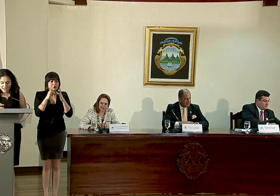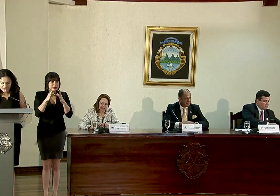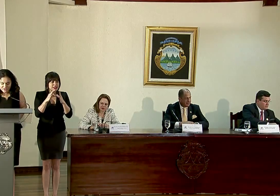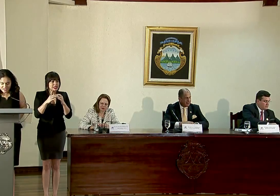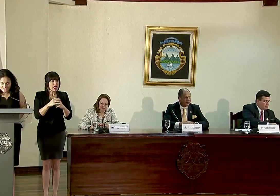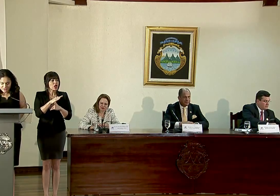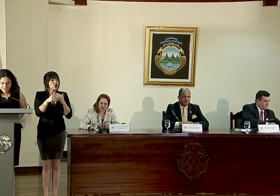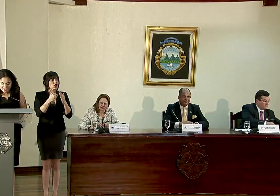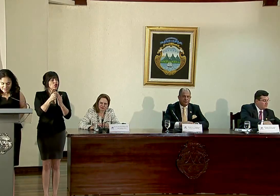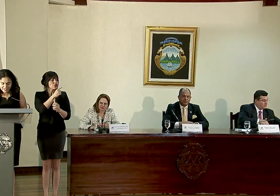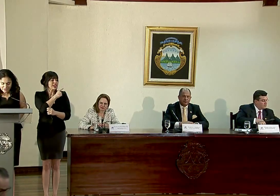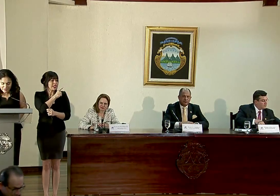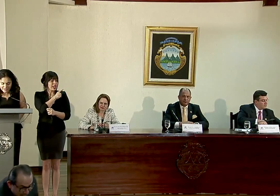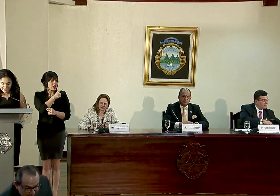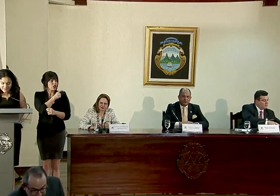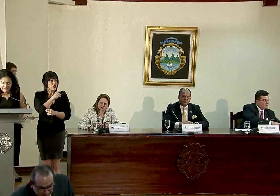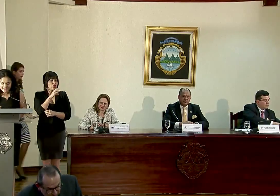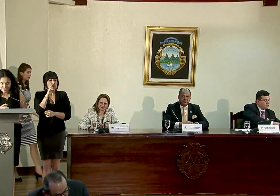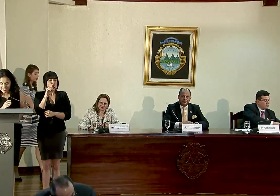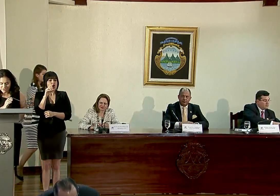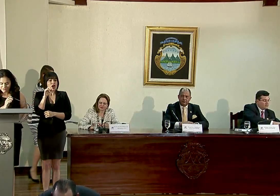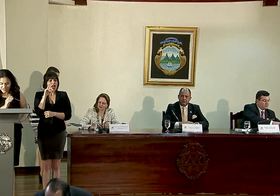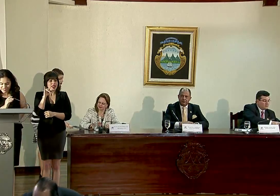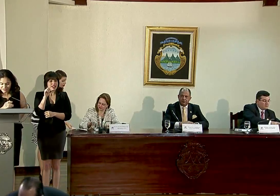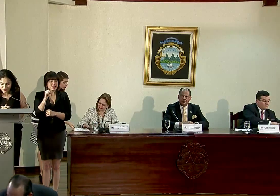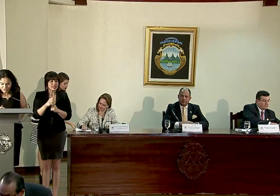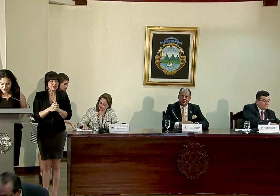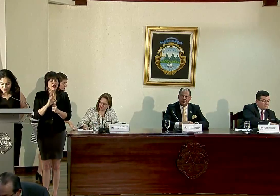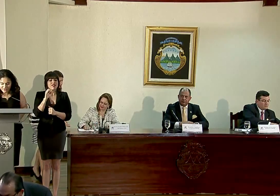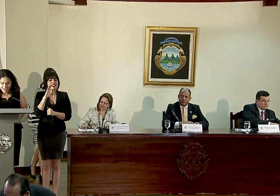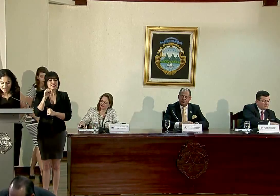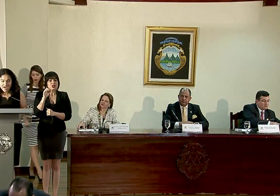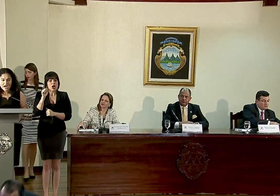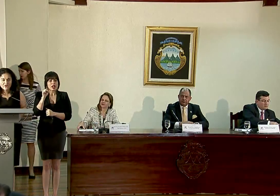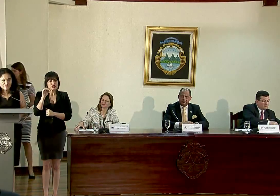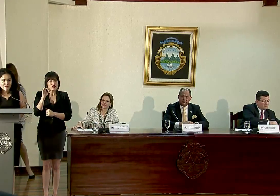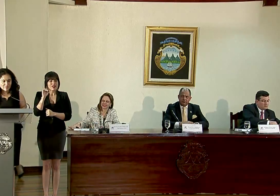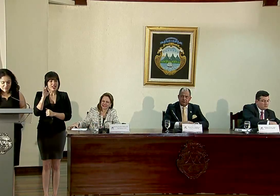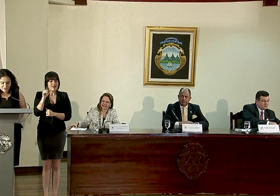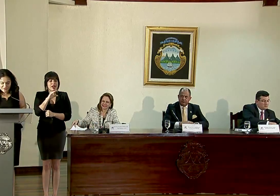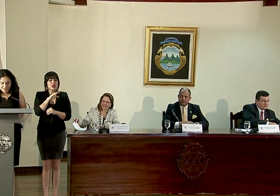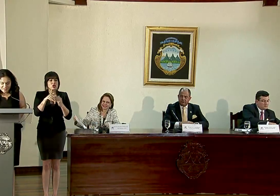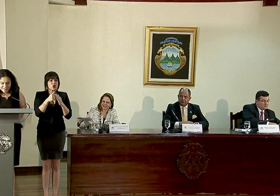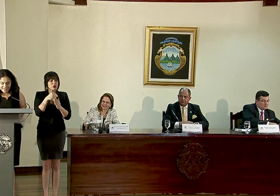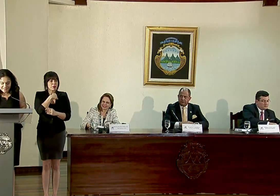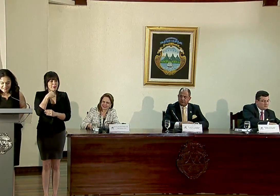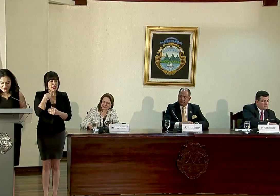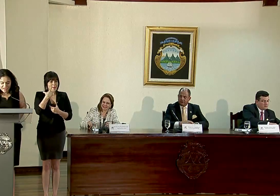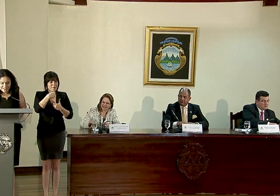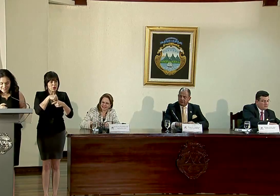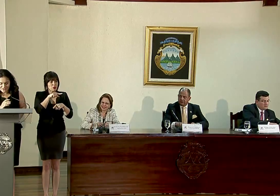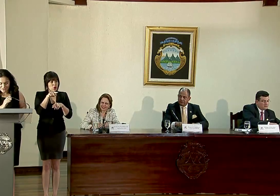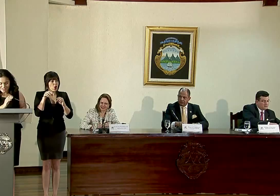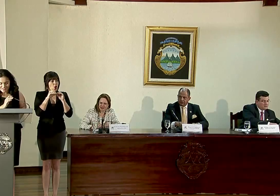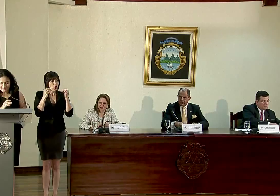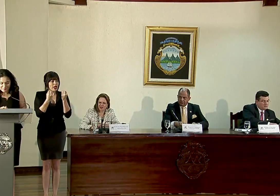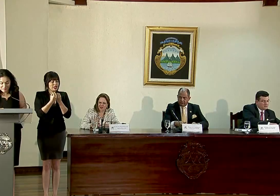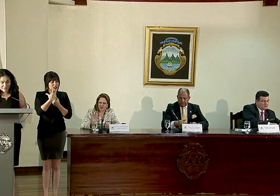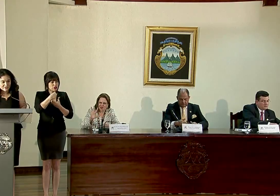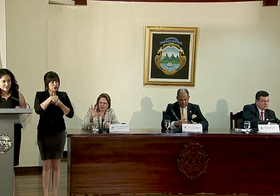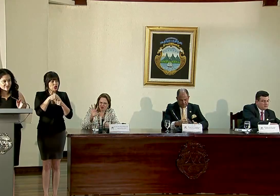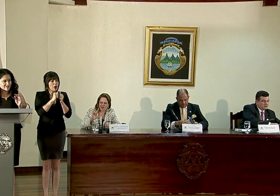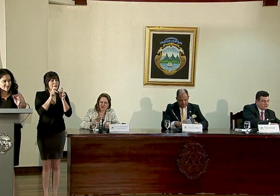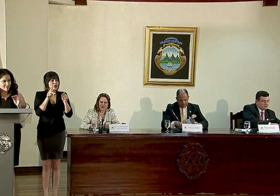a los directores de CONADIS, a don Francisco Asofeifa, a los miembros de estas organizaciones